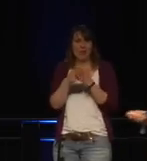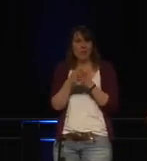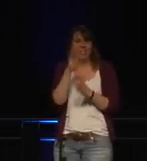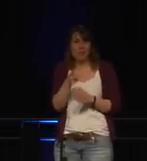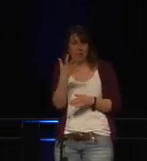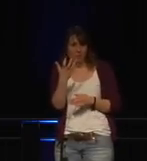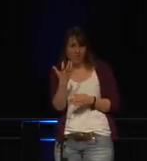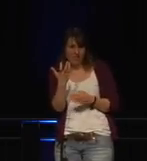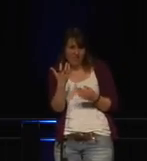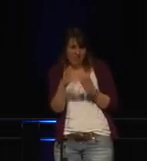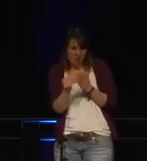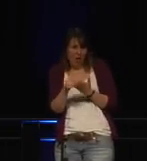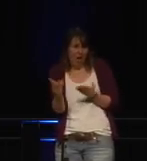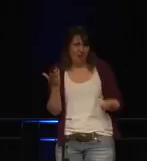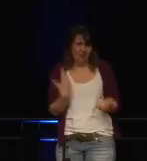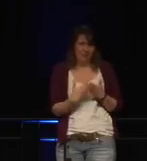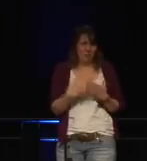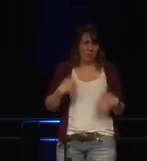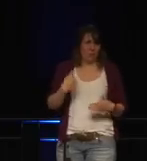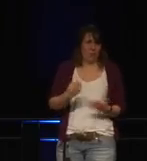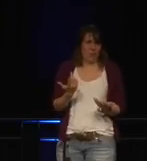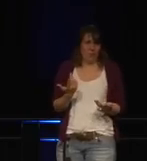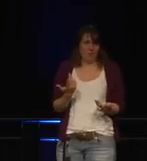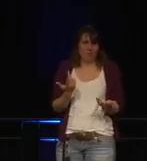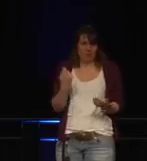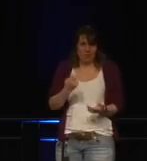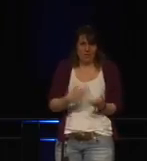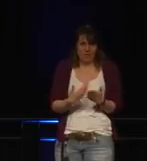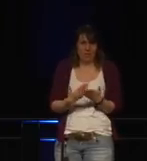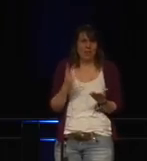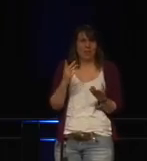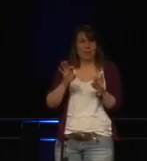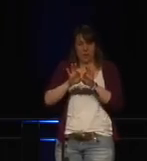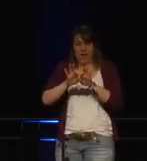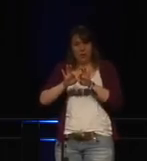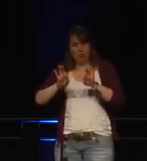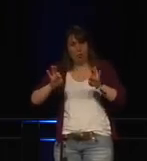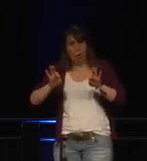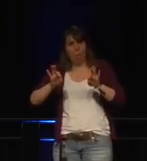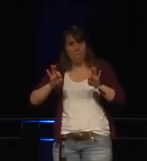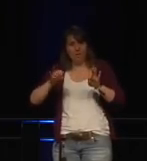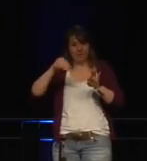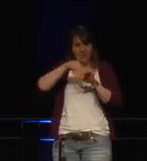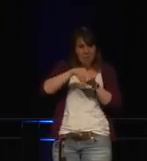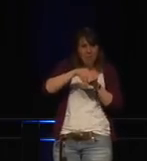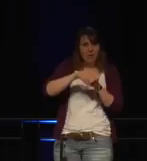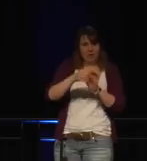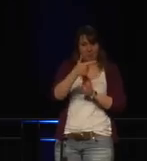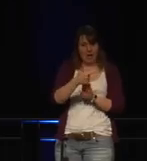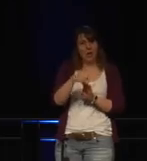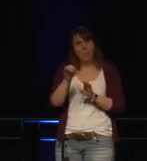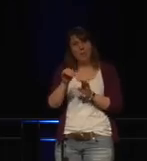$250, así que es muy caro. Y tiene un endoscopio conectado al